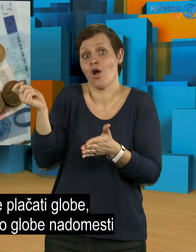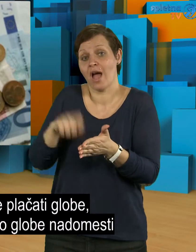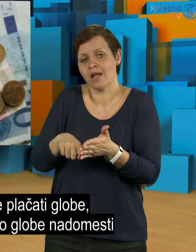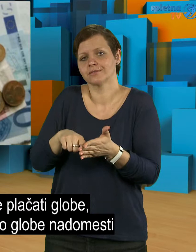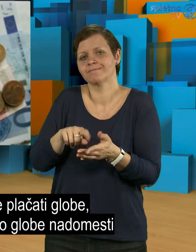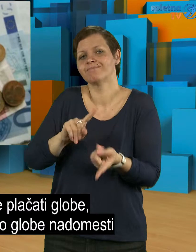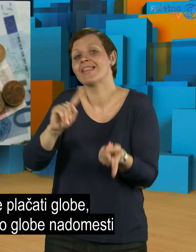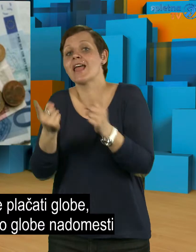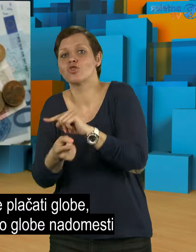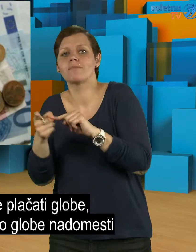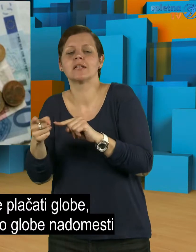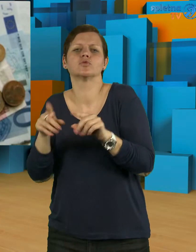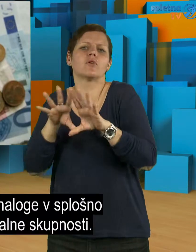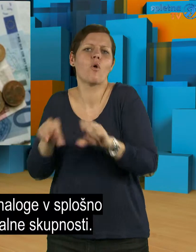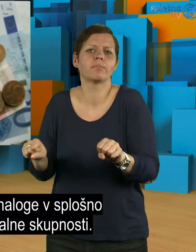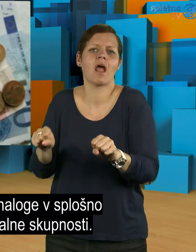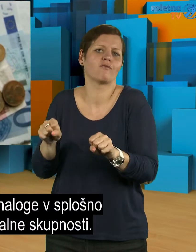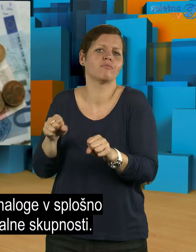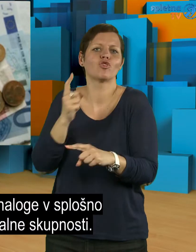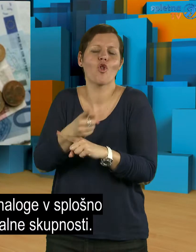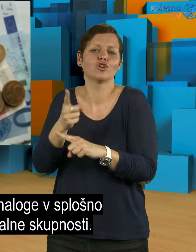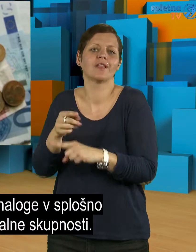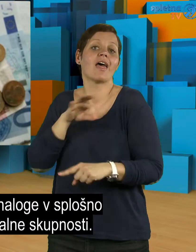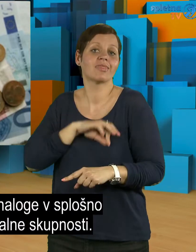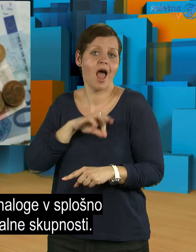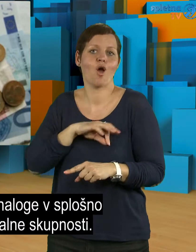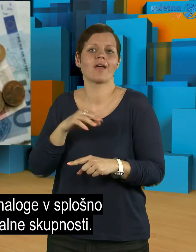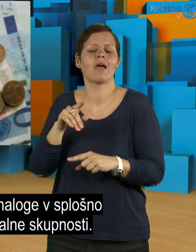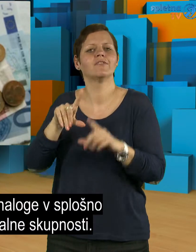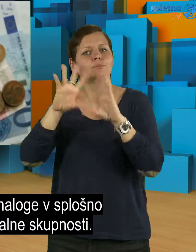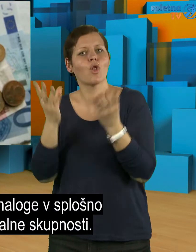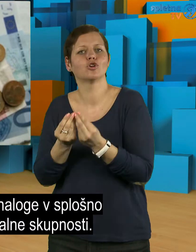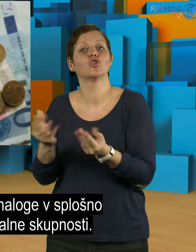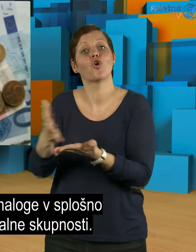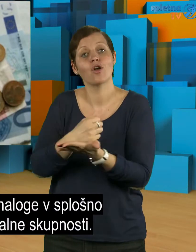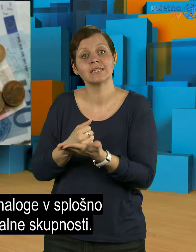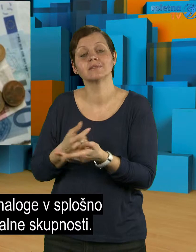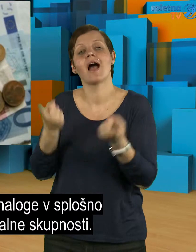določene naloge v splošno korist ali korist lokalne skupnosti.